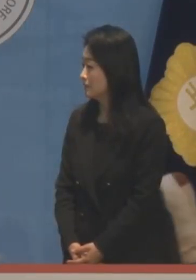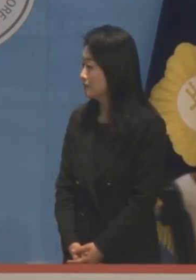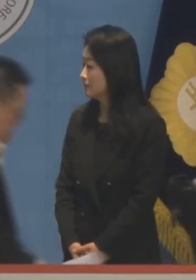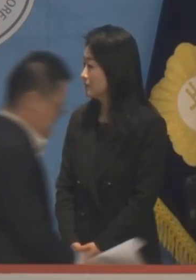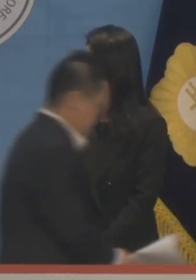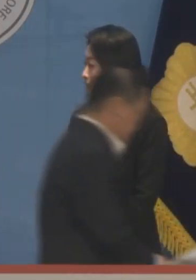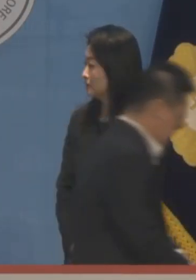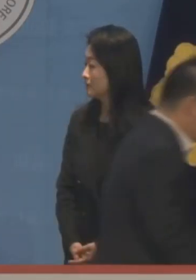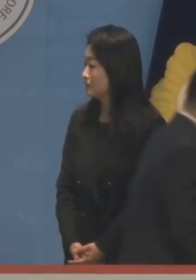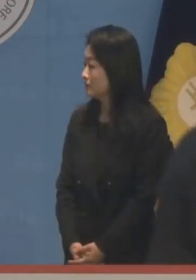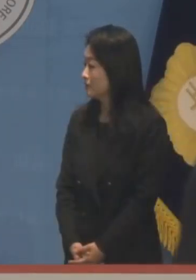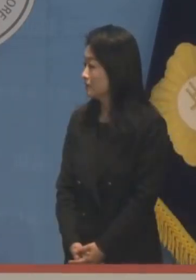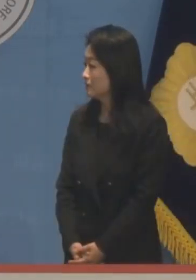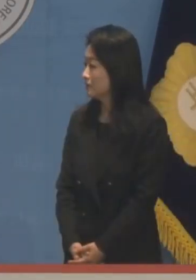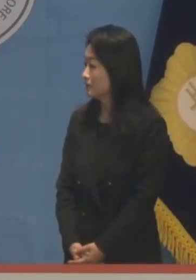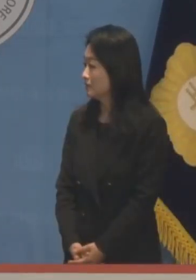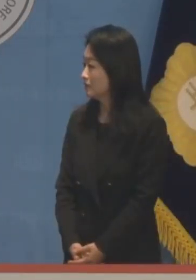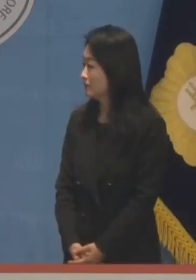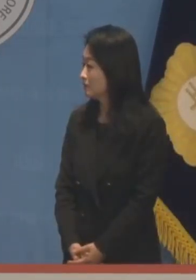저쪽 끝으로